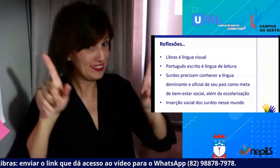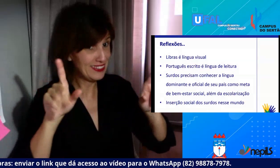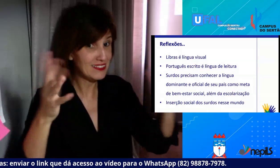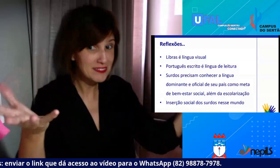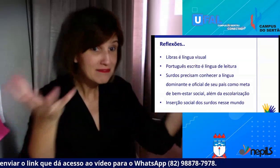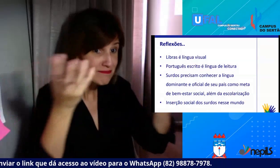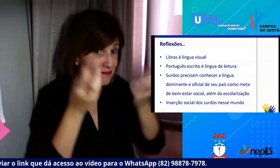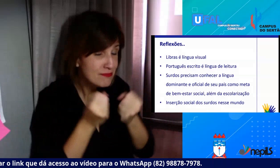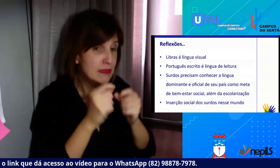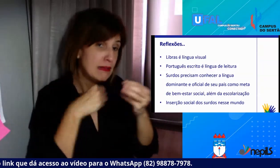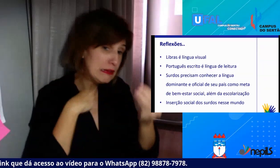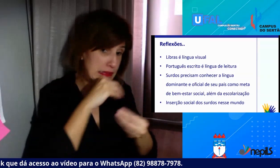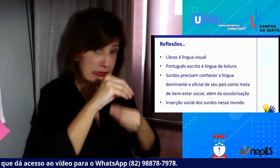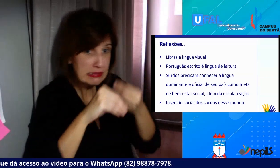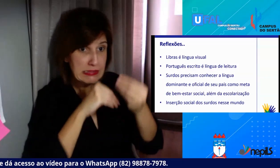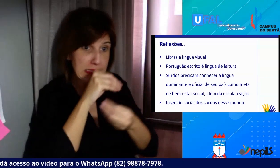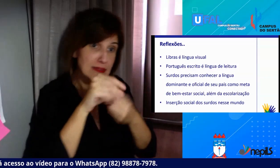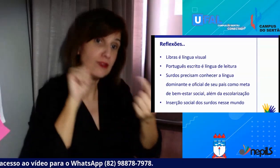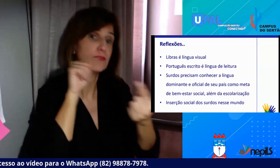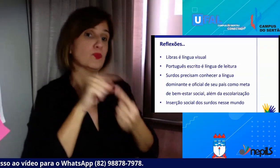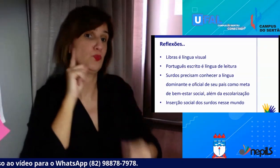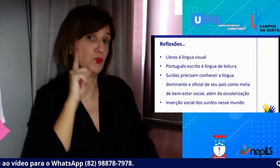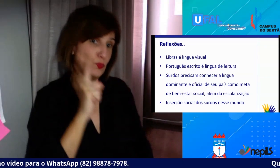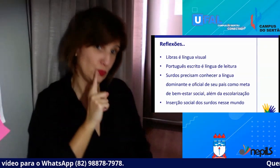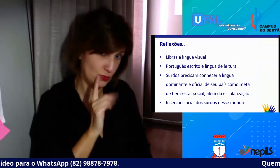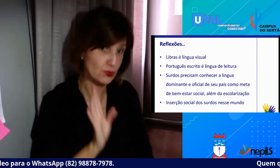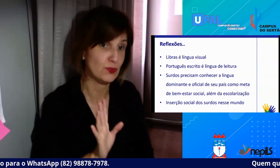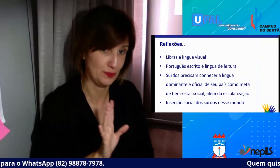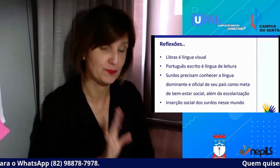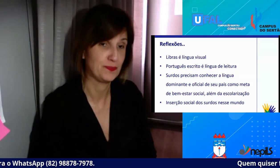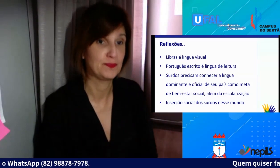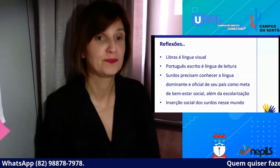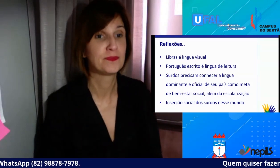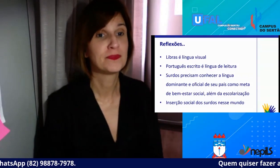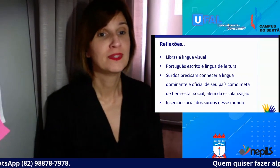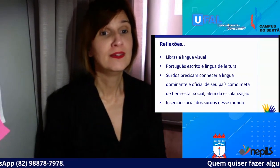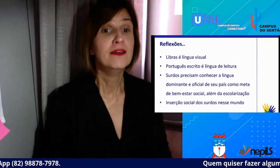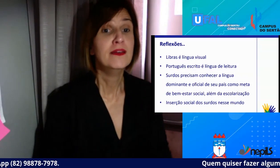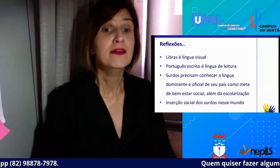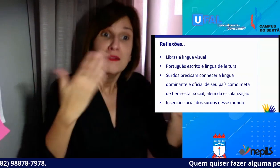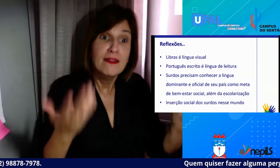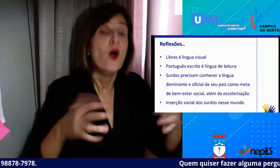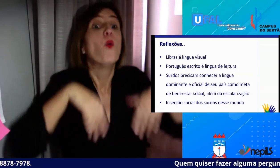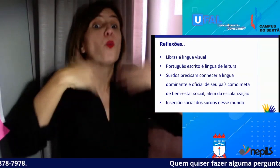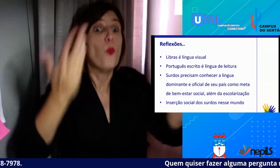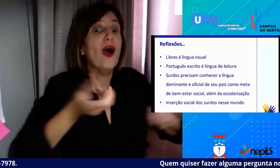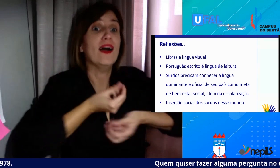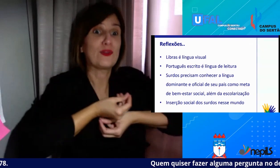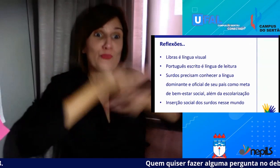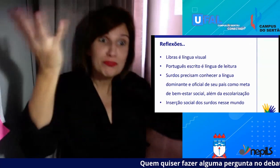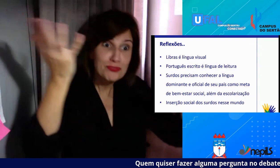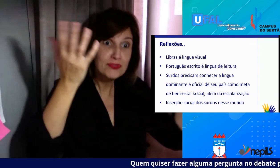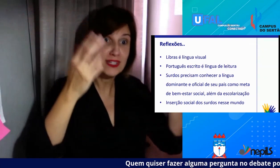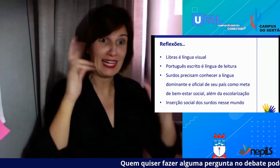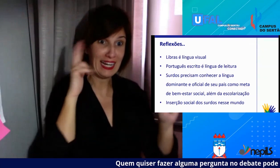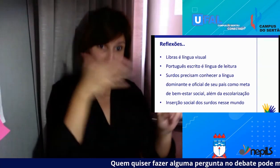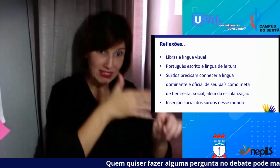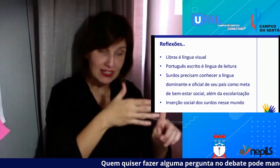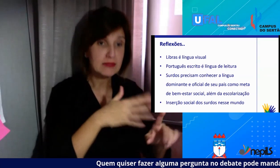pensar a partir do currículo no olhar das comunidades indígenas, de pessoas ouvintes do interior ou de